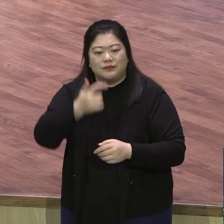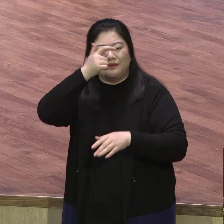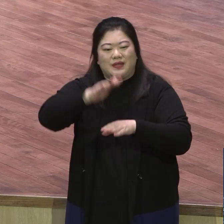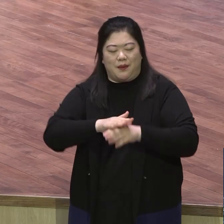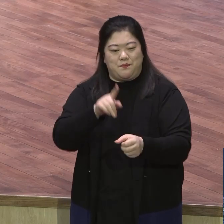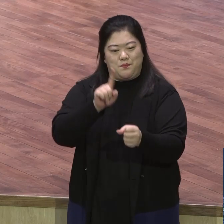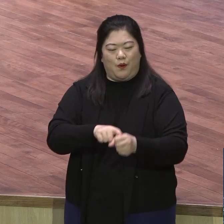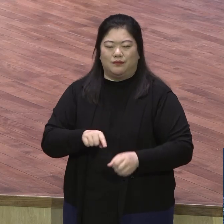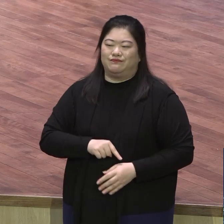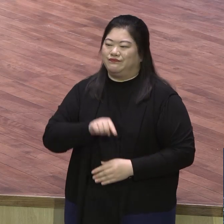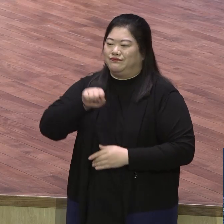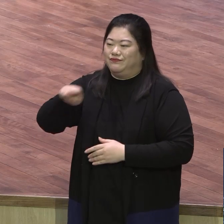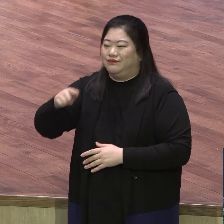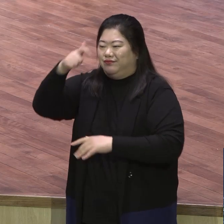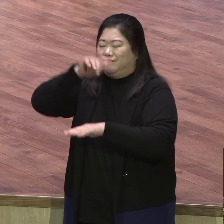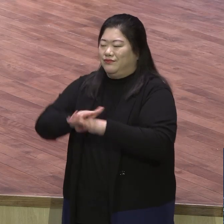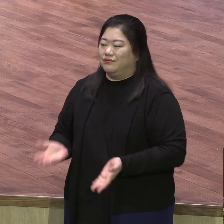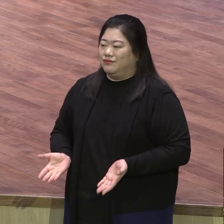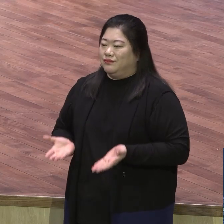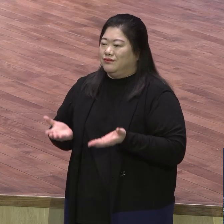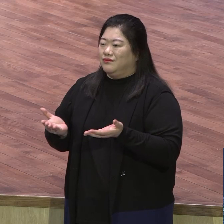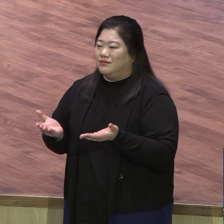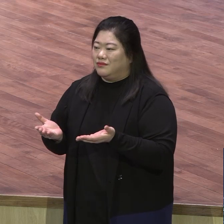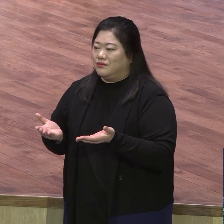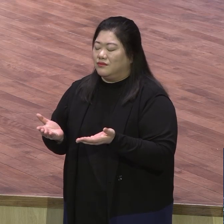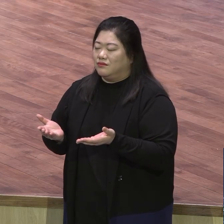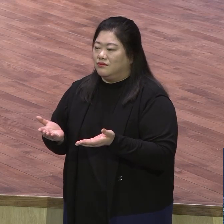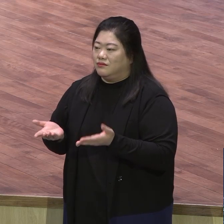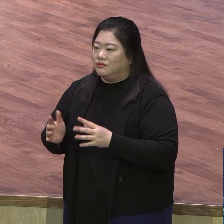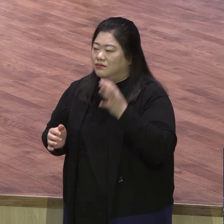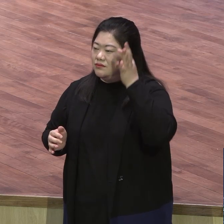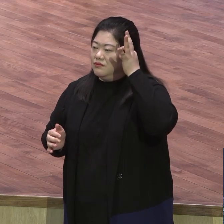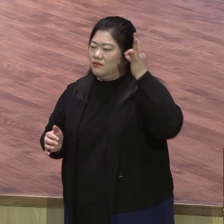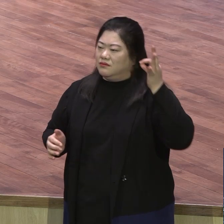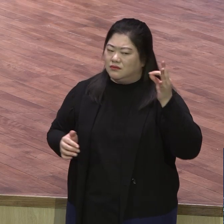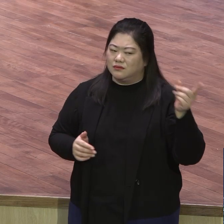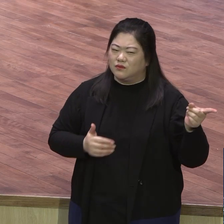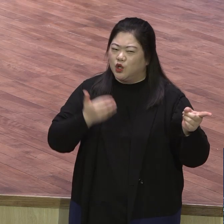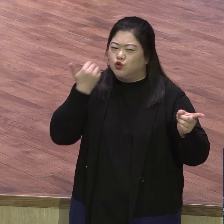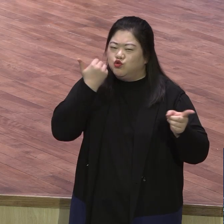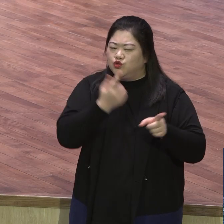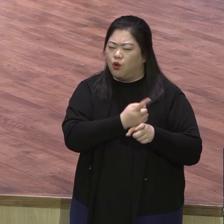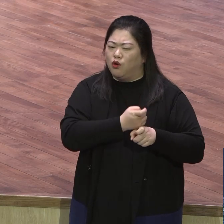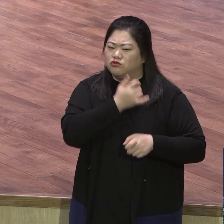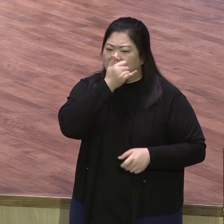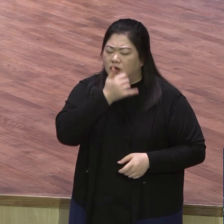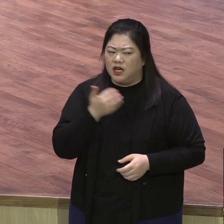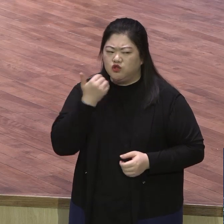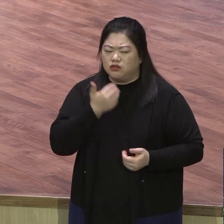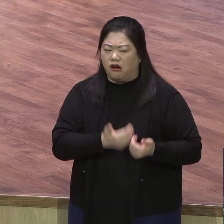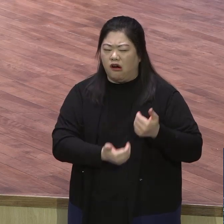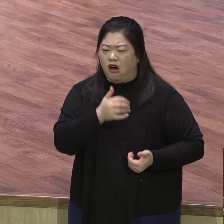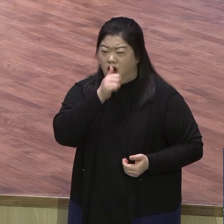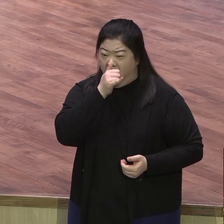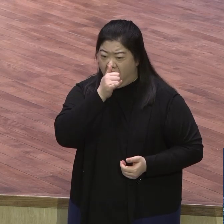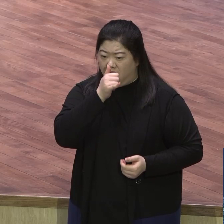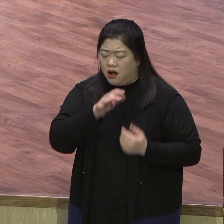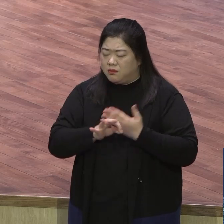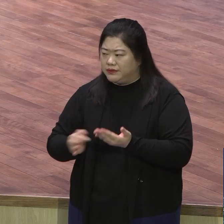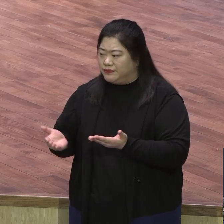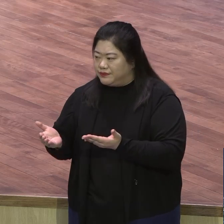내 형제 원망 받을 만한 일이 생각나거든. 생각이 나거든 먼저 가서 그 형제